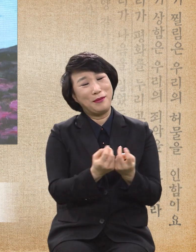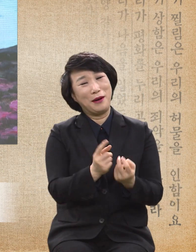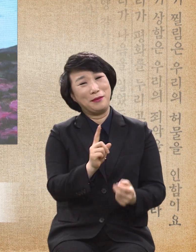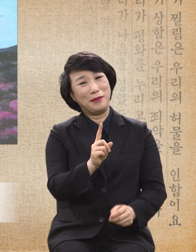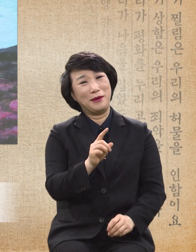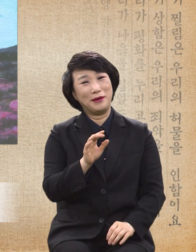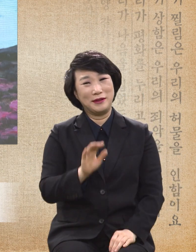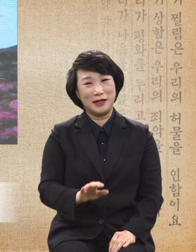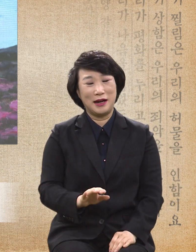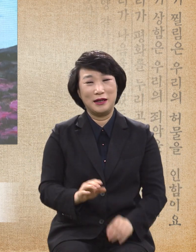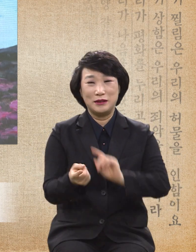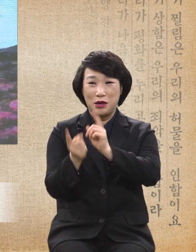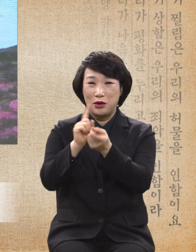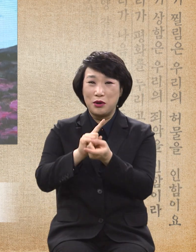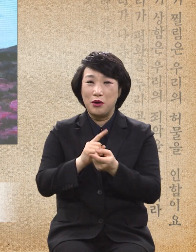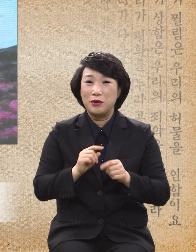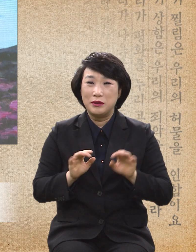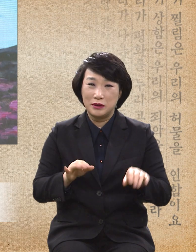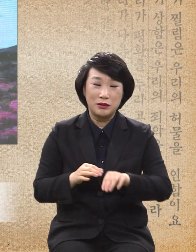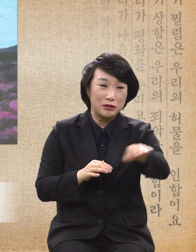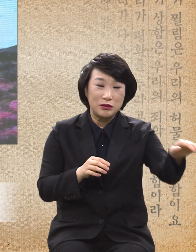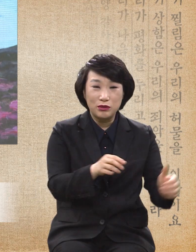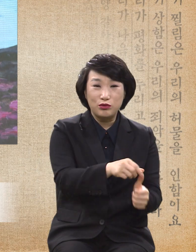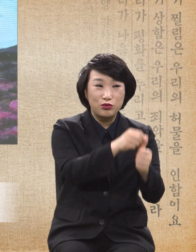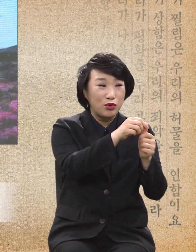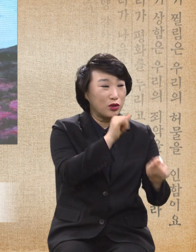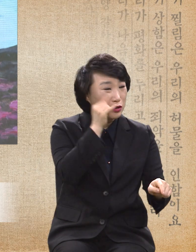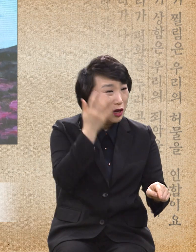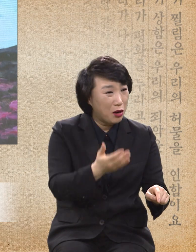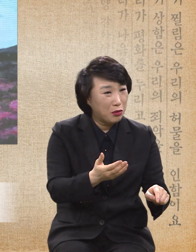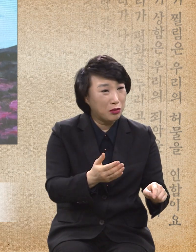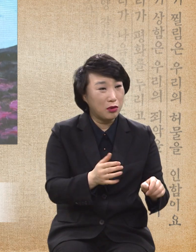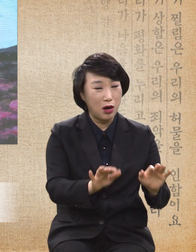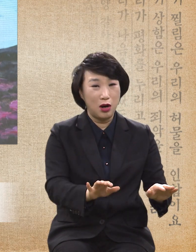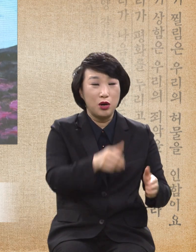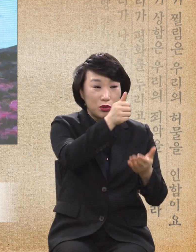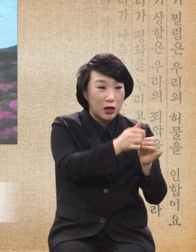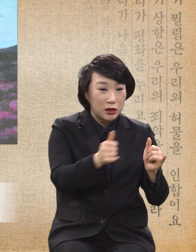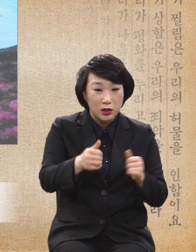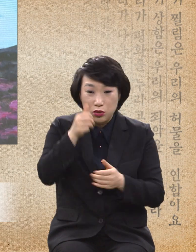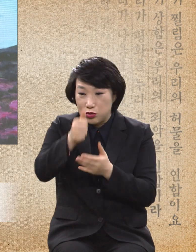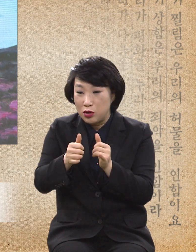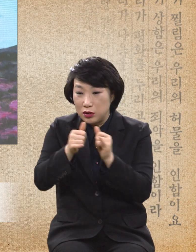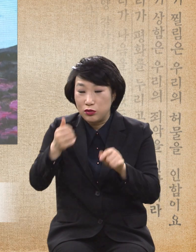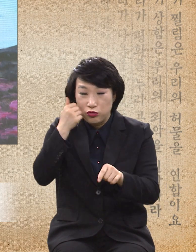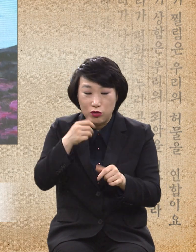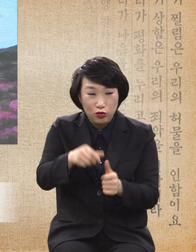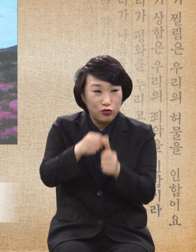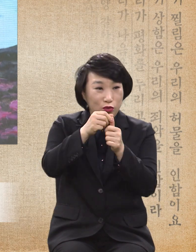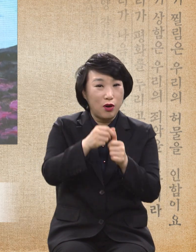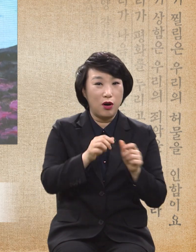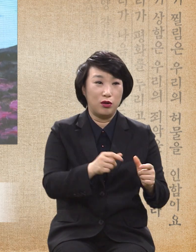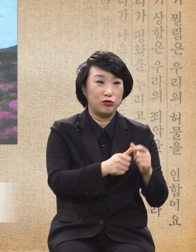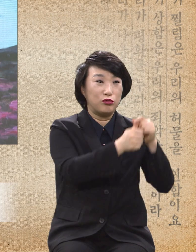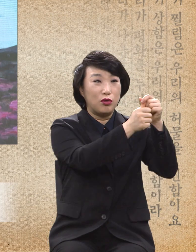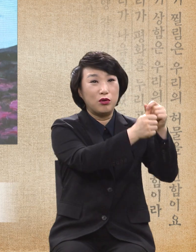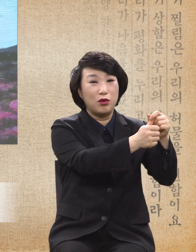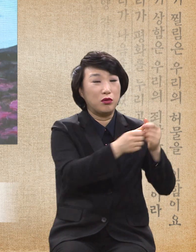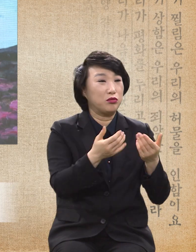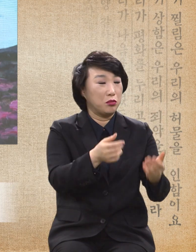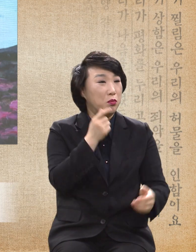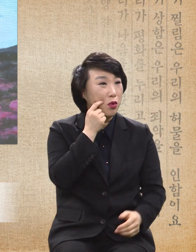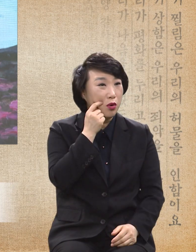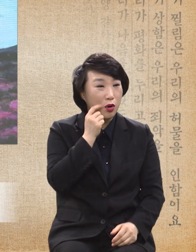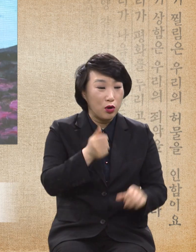어떻게 서로 그들이 구원할 수 있느냐? 죄인이 죄인을 구원할 수 없고 죽은 자가 죽은 자를 살릴